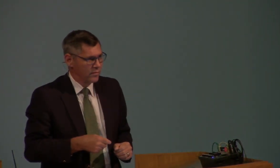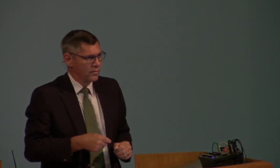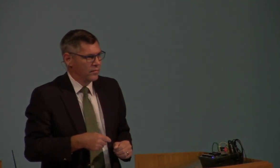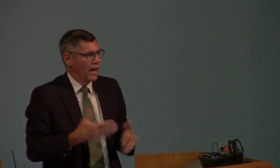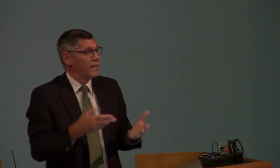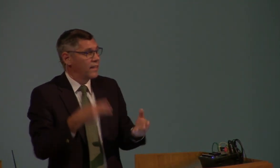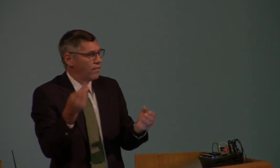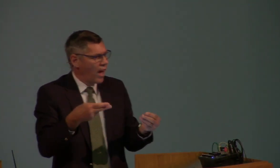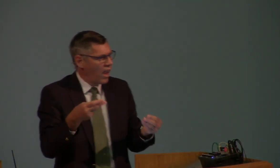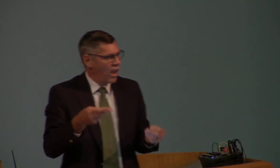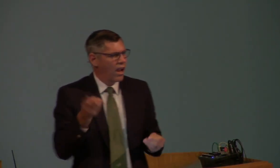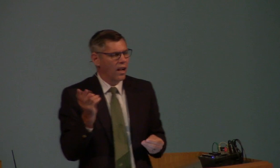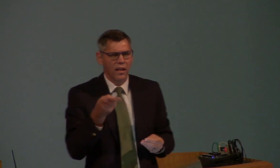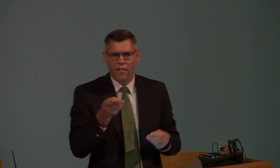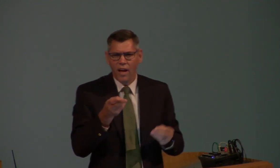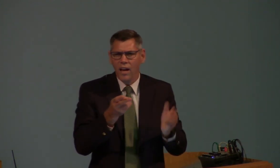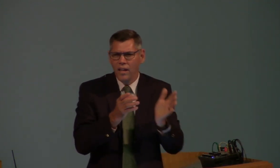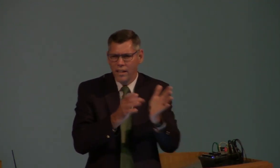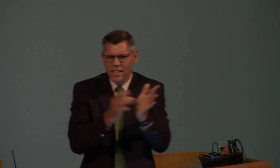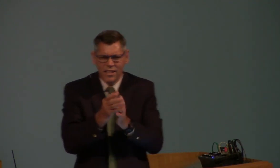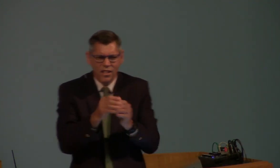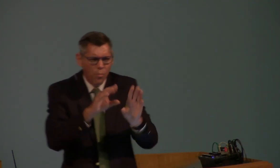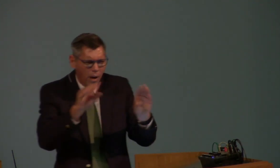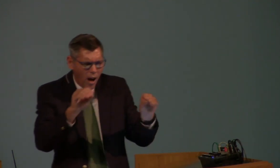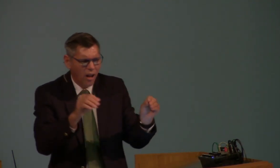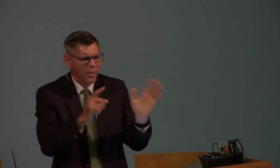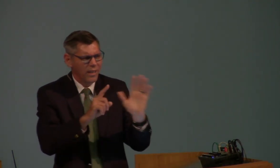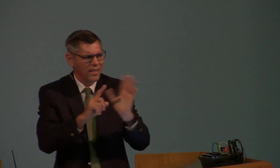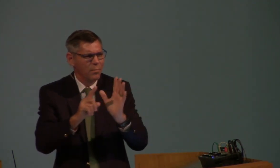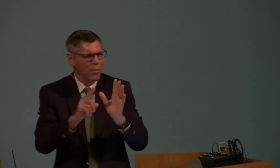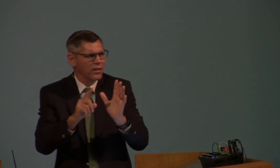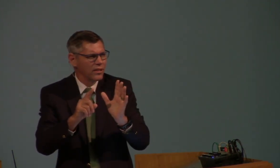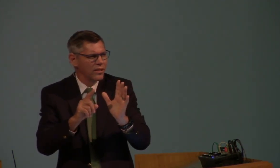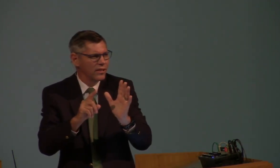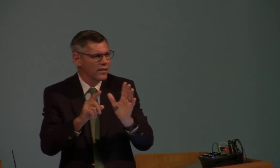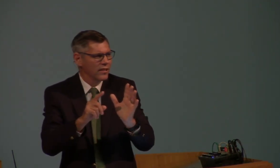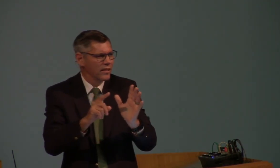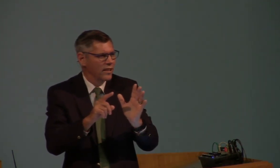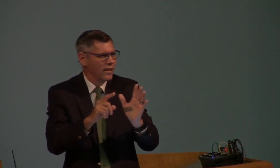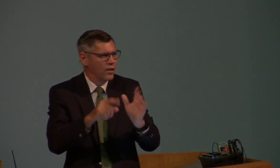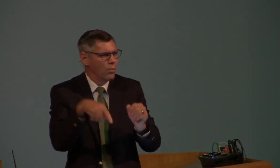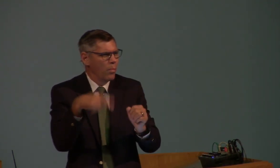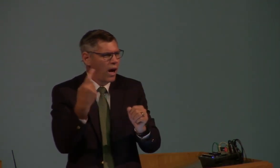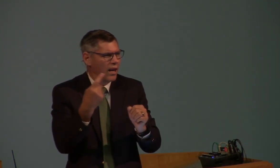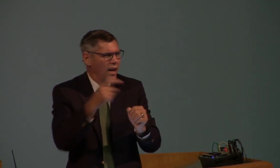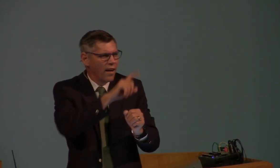En terwyl Jesus nou praat met disippels, toe begin hulle 'n